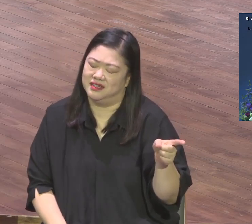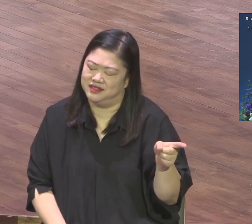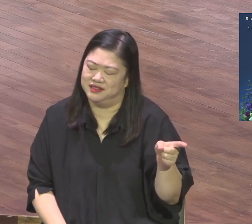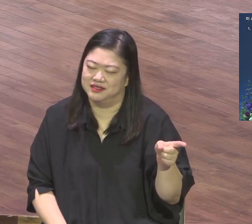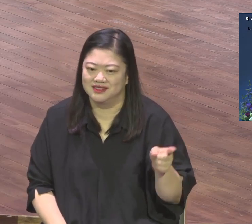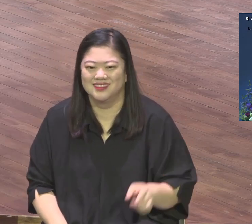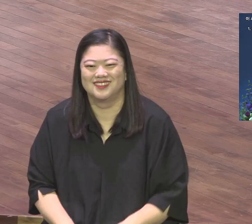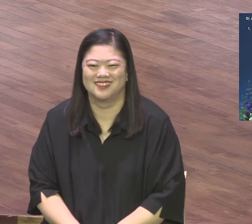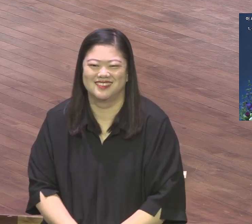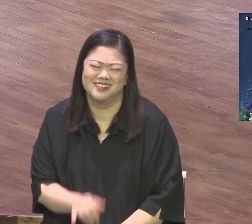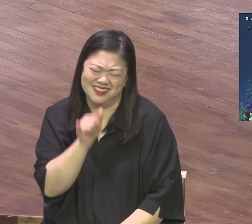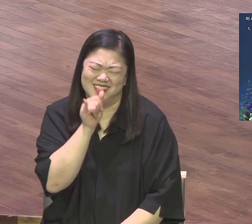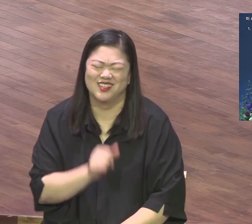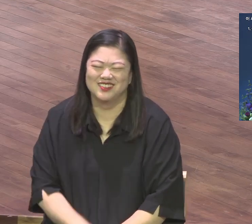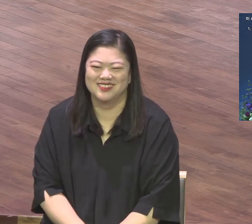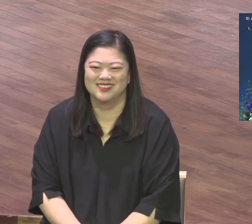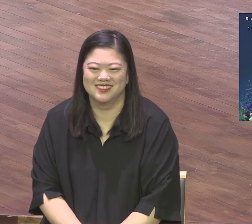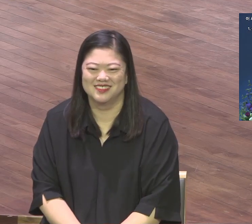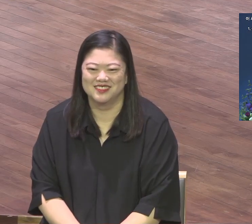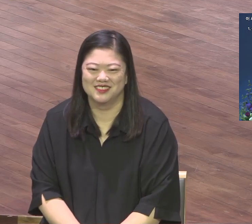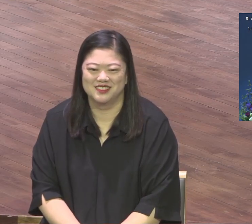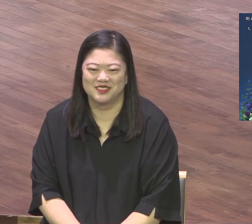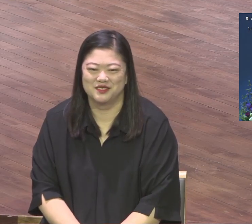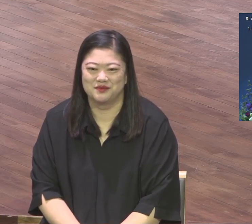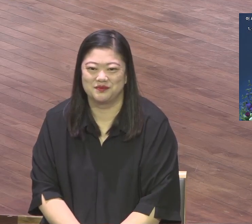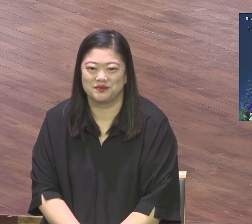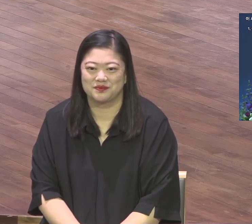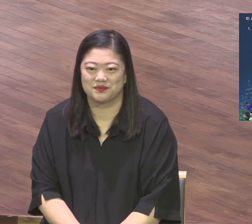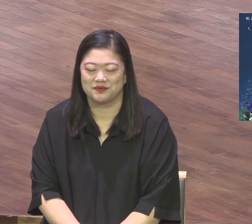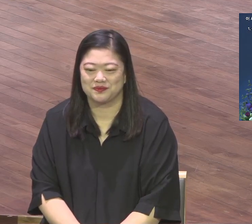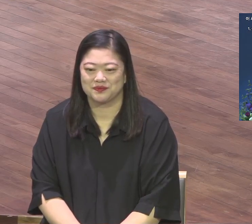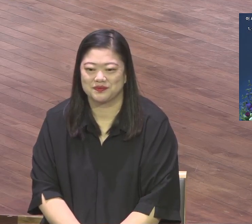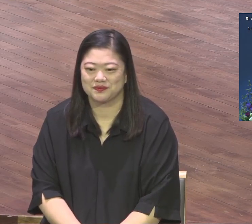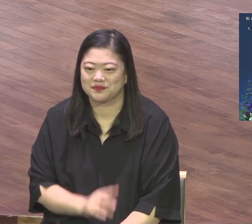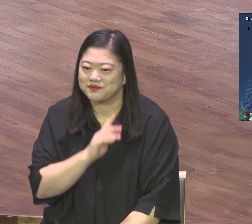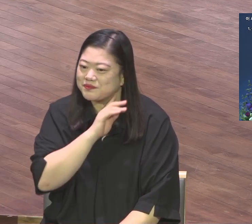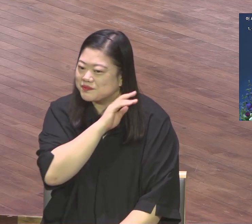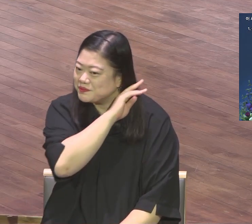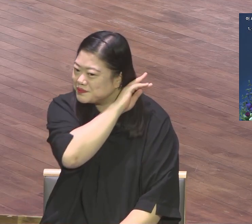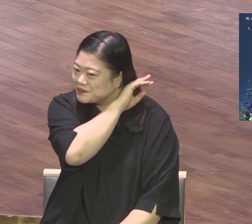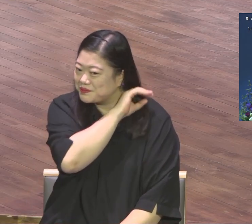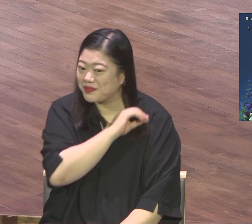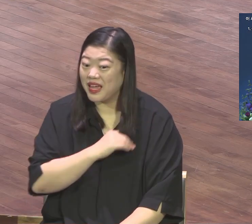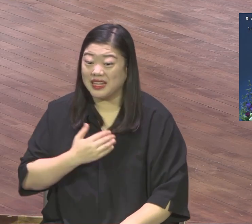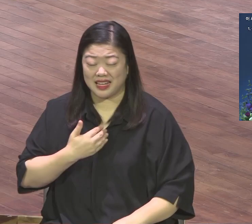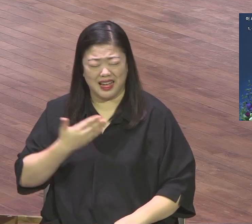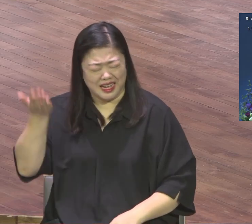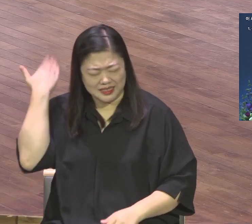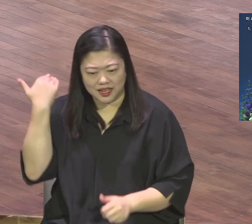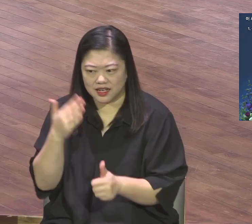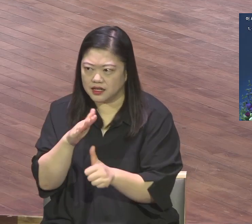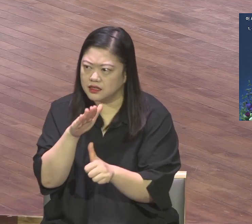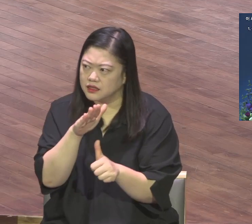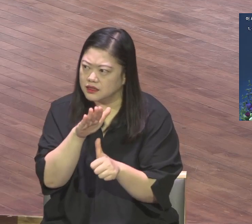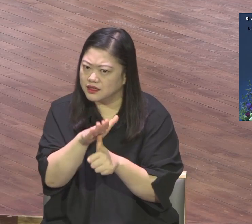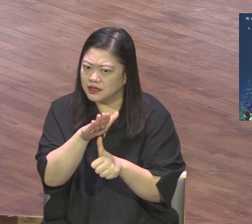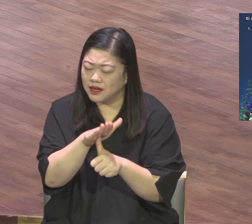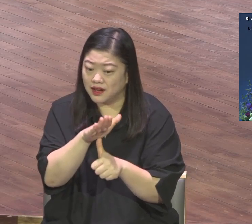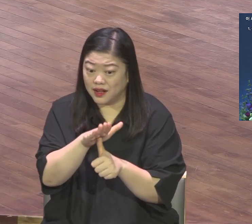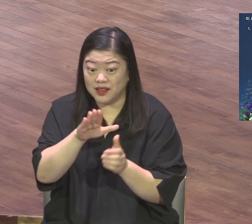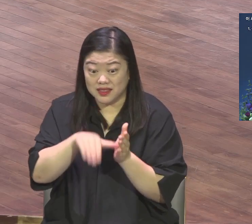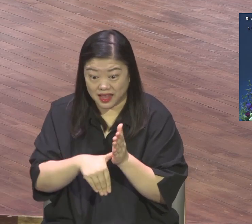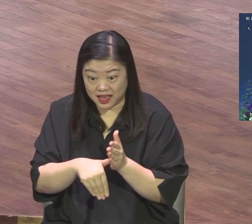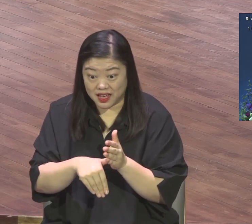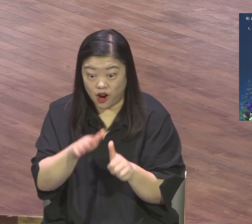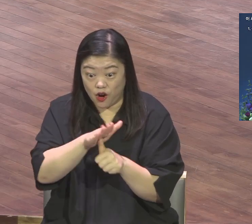저는 평신도 때 전도는 커녕 전도 전자도 없는 교회입니다. 기도 기자도 없는 교회입니다. 그런